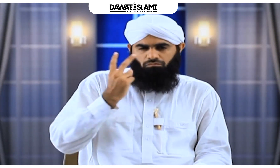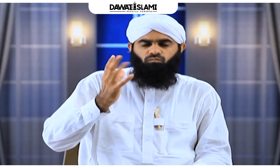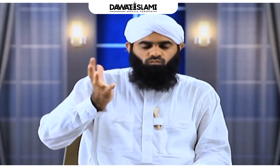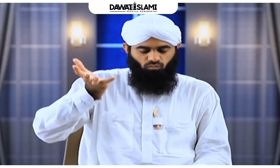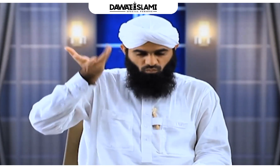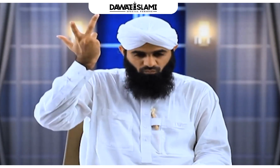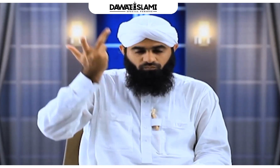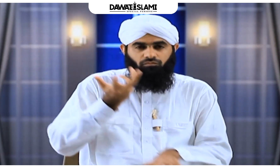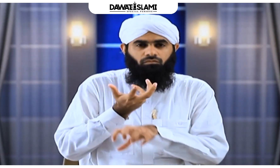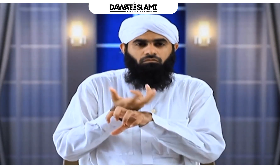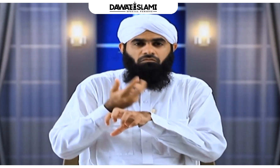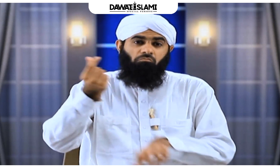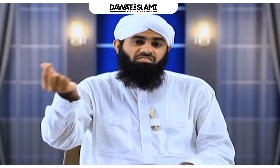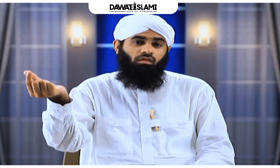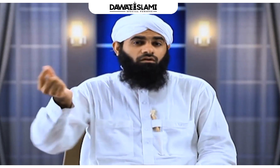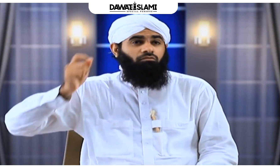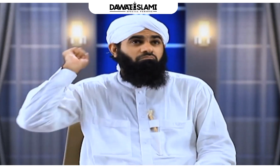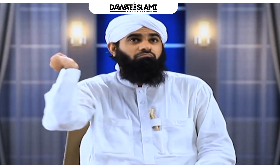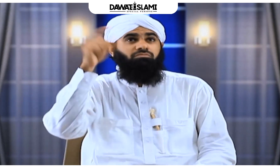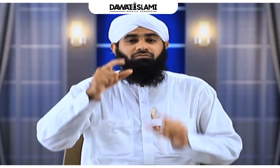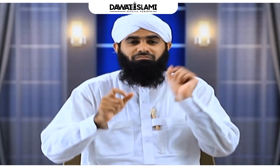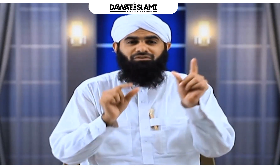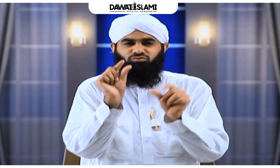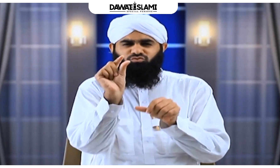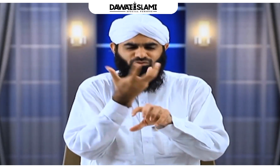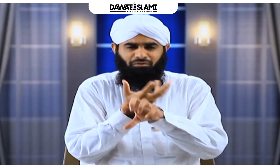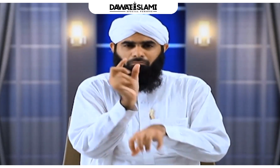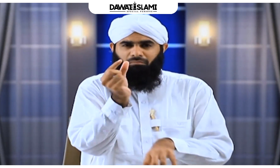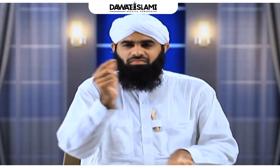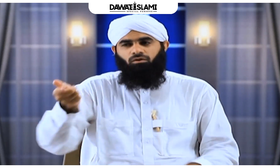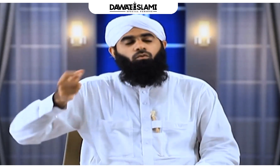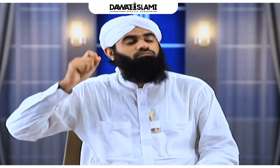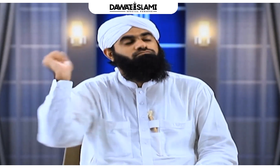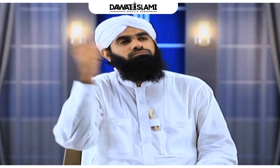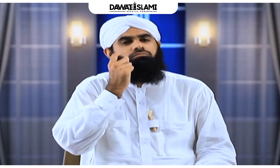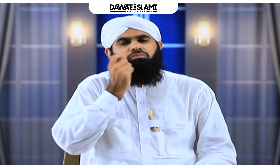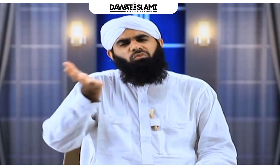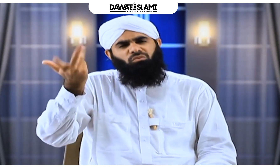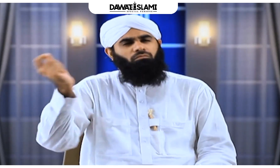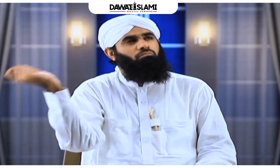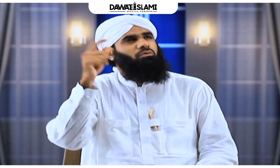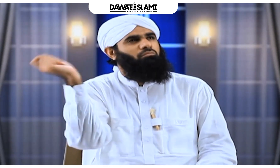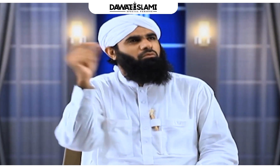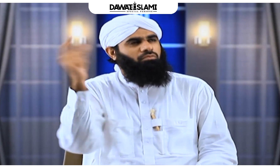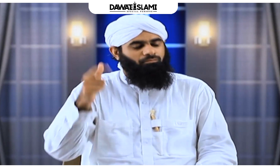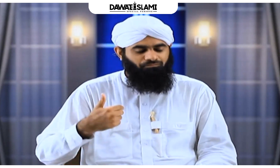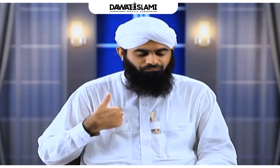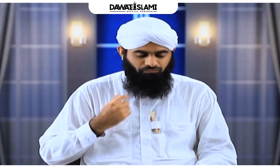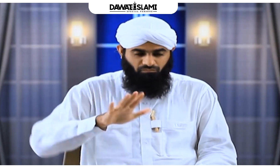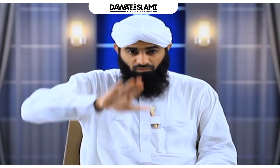سے کوئی شخص سنگریزے یعنی چھوٹے چھوٹے پتھر پھینک رہا ہے۔ ایک سنگریزہ خود اس کو